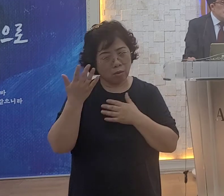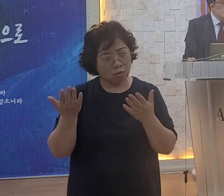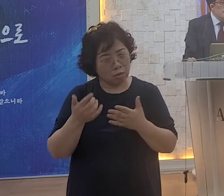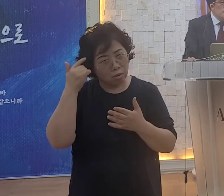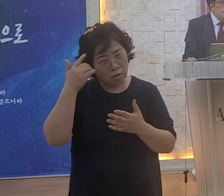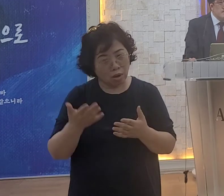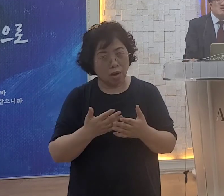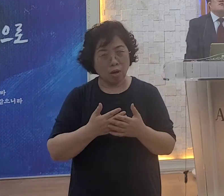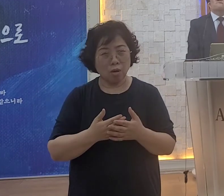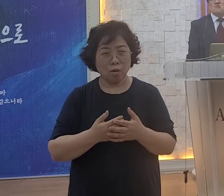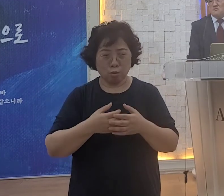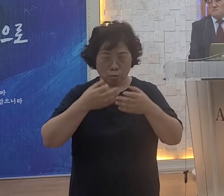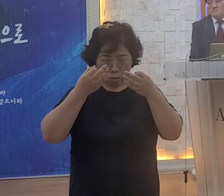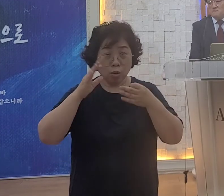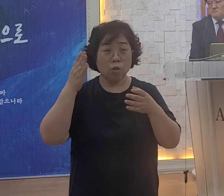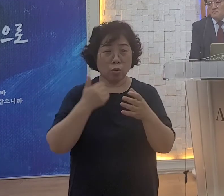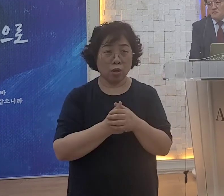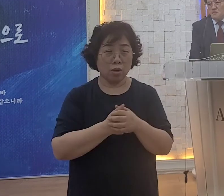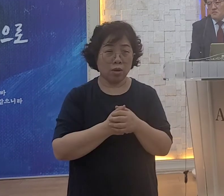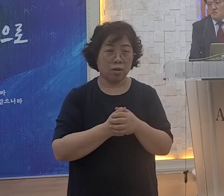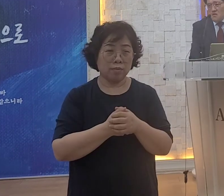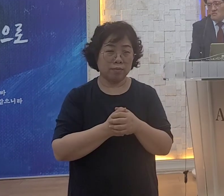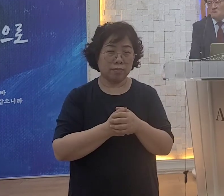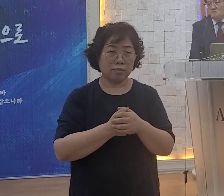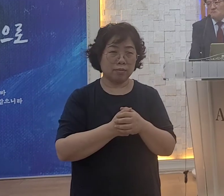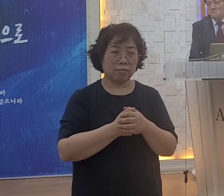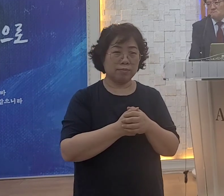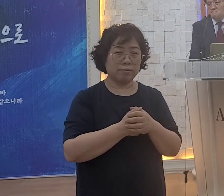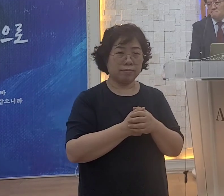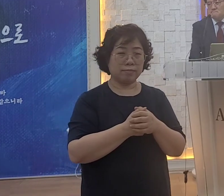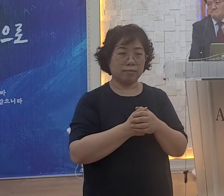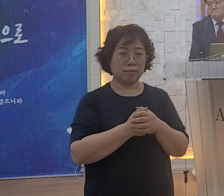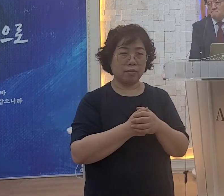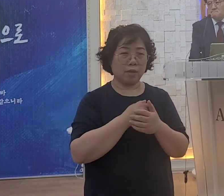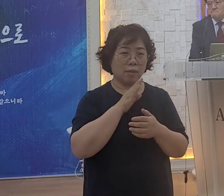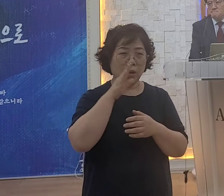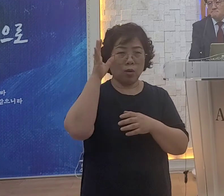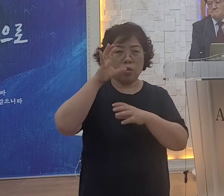아니야. 그게 천국. 그게 천국.